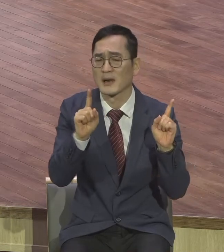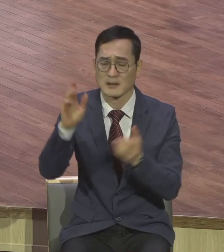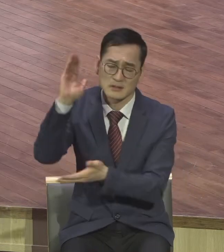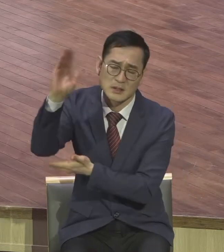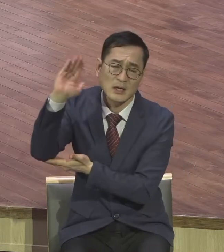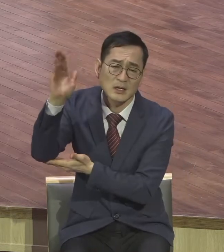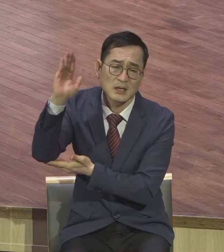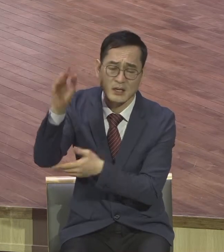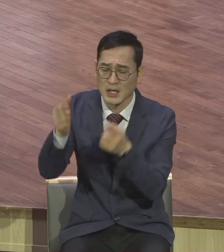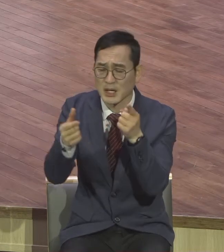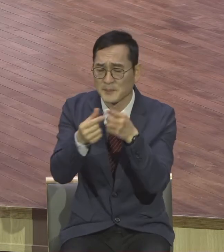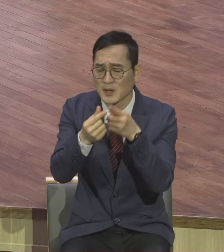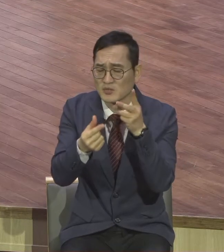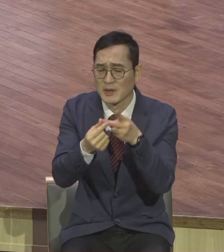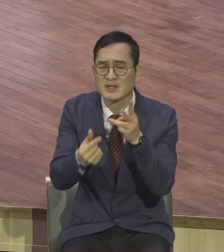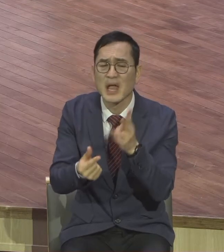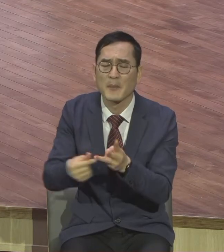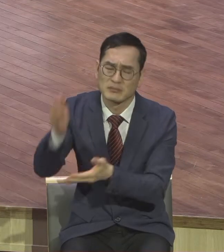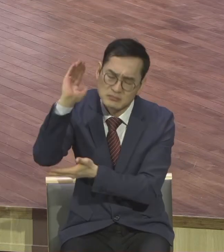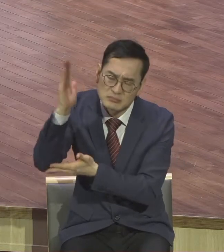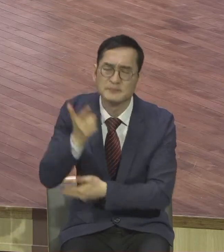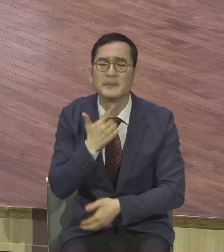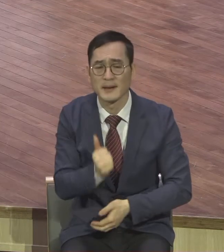대해서 세 번째 말씀하셨어